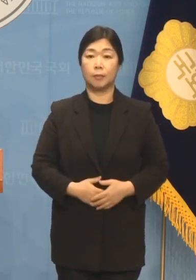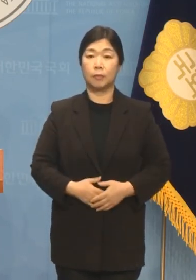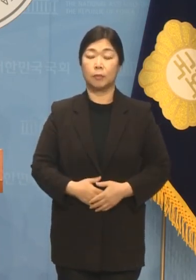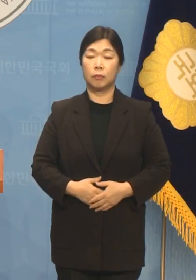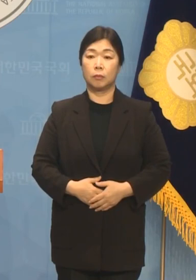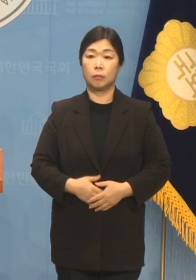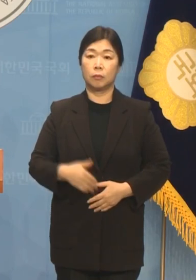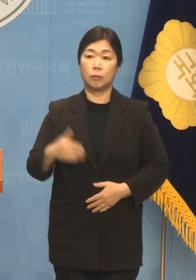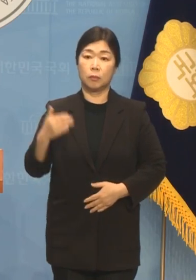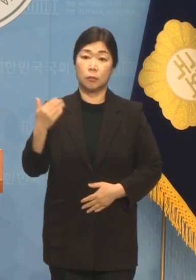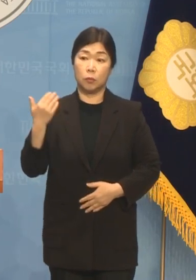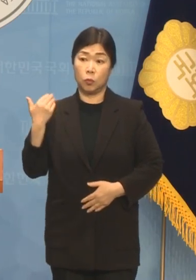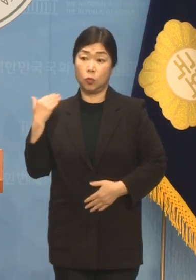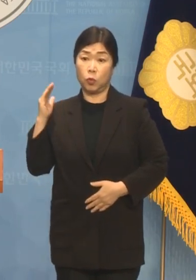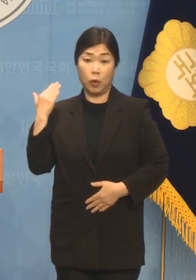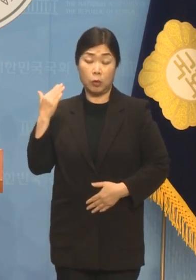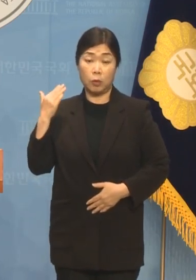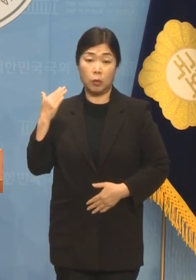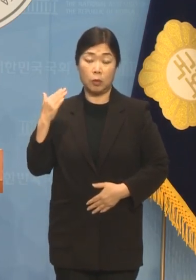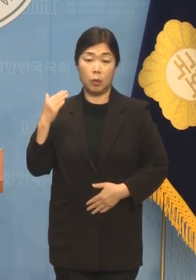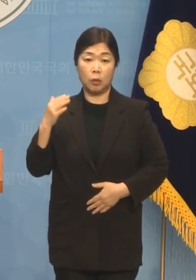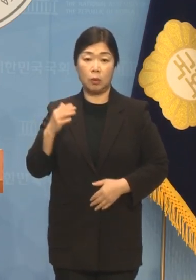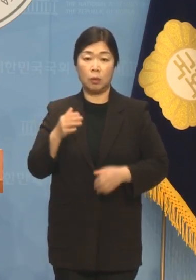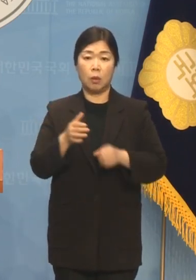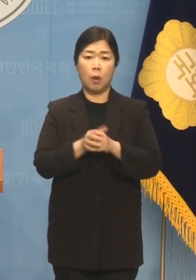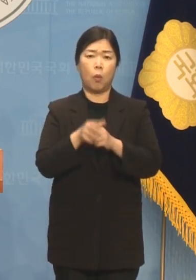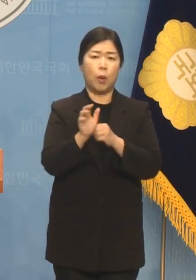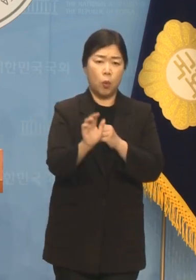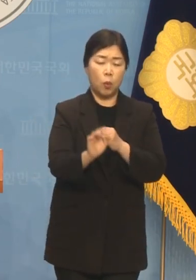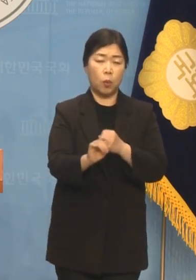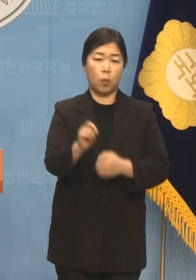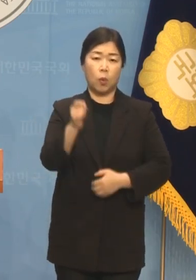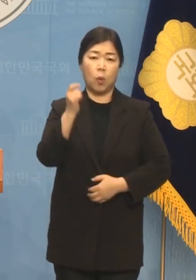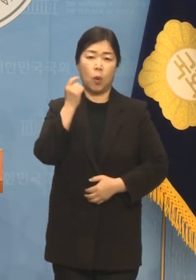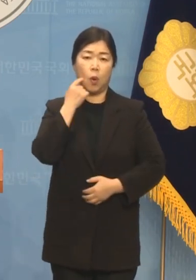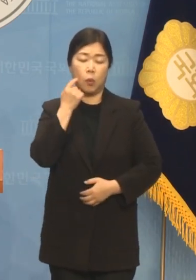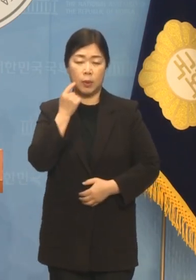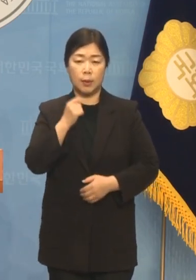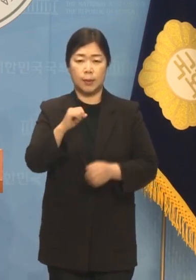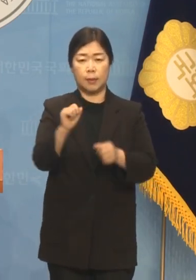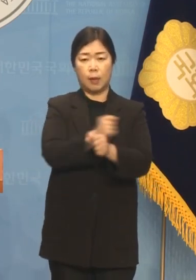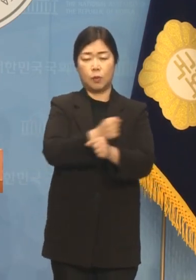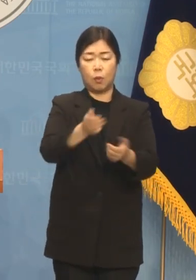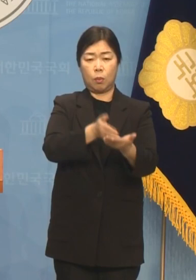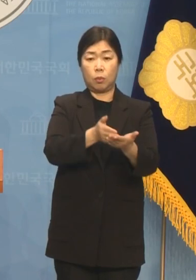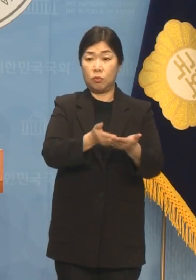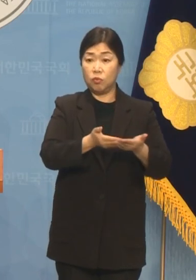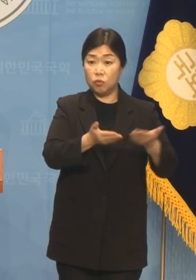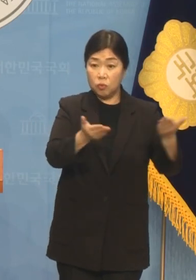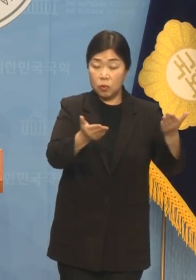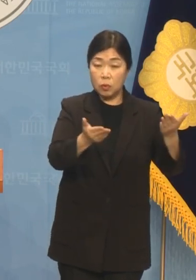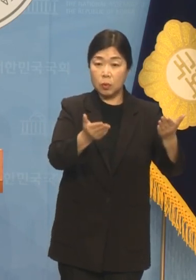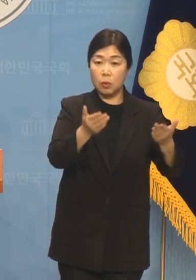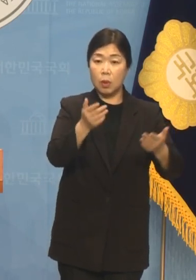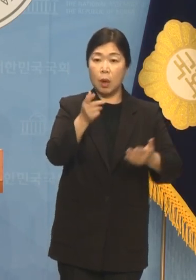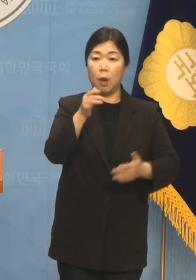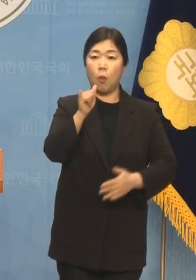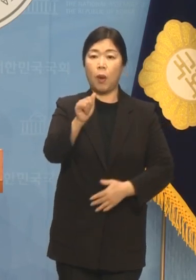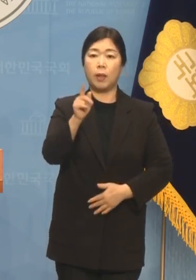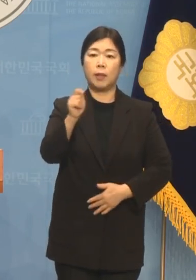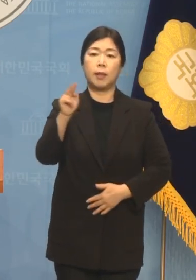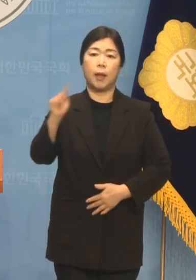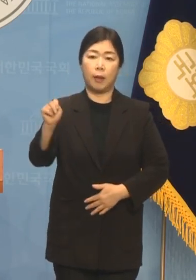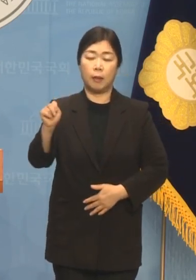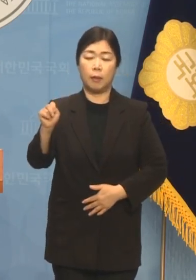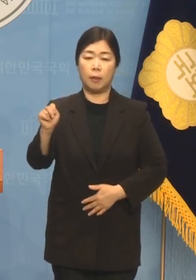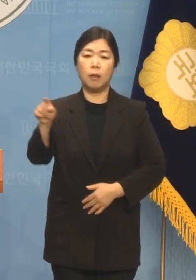최근 계속된 왜곡, 허위, 날조 보도를 하고 있는 YTN에 대한 당의